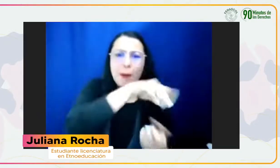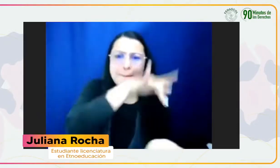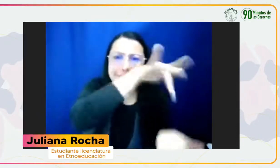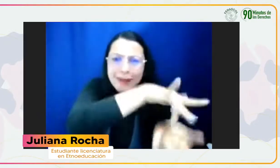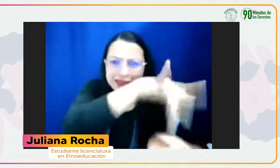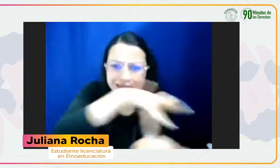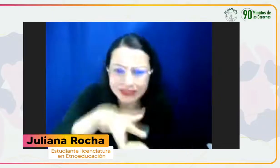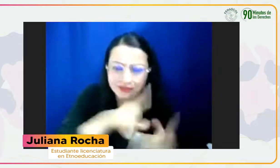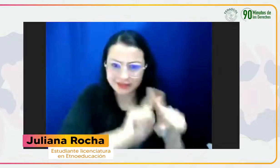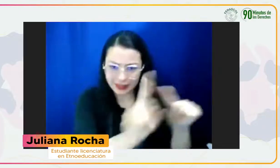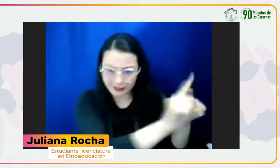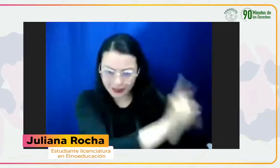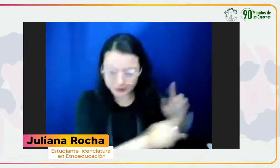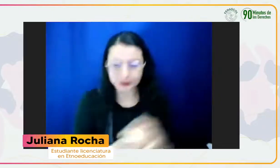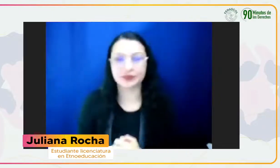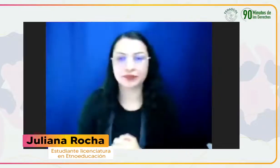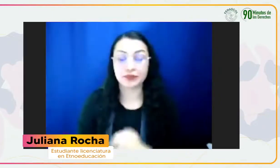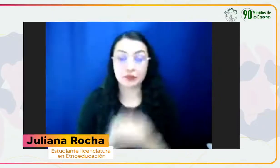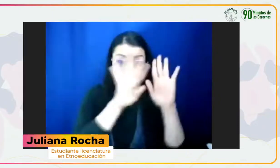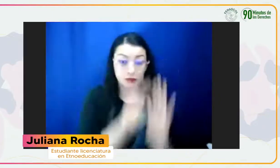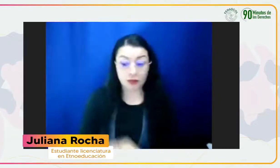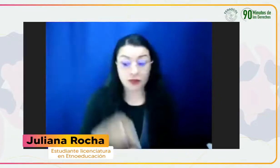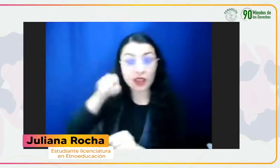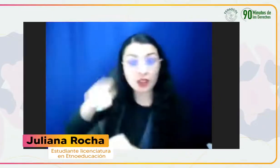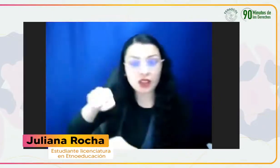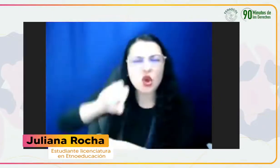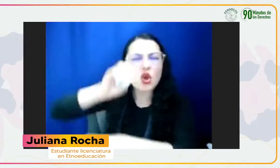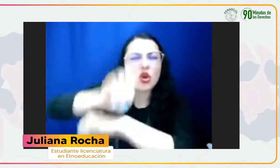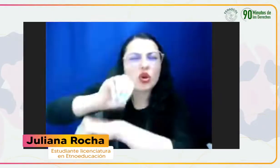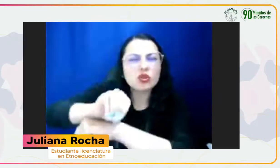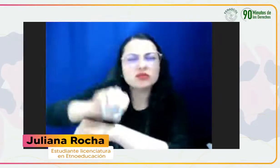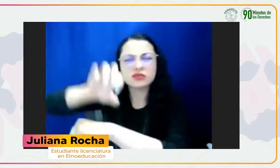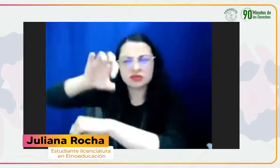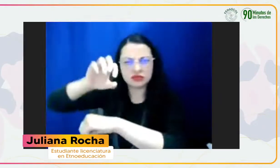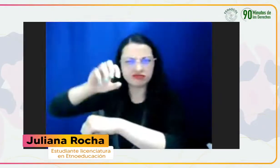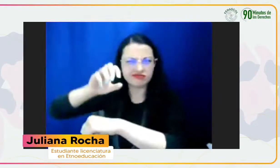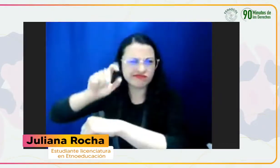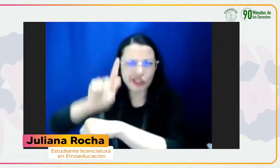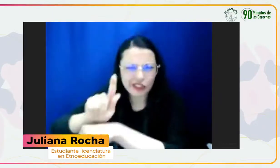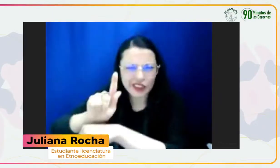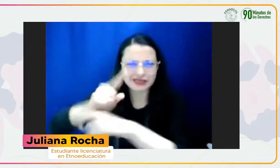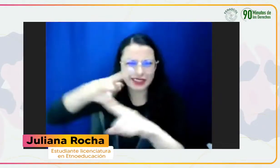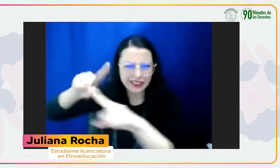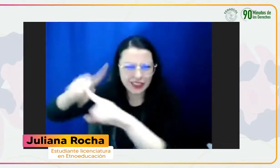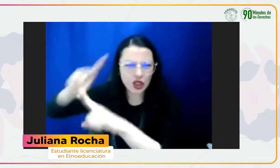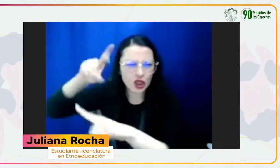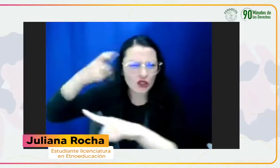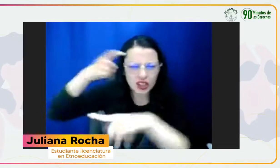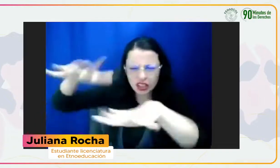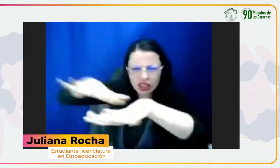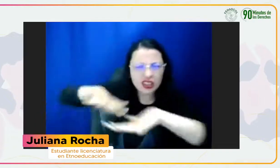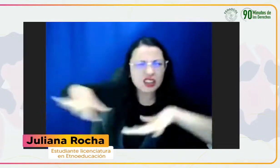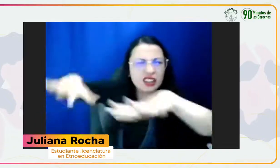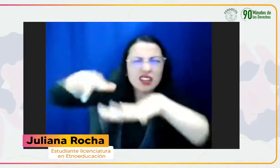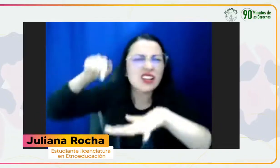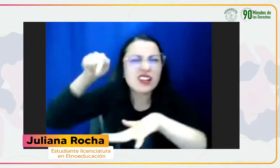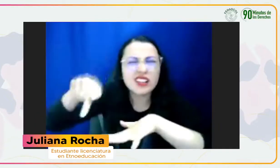están en familias y demás organizaciones que tienen los seres humanos. Las diferentes